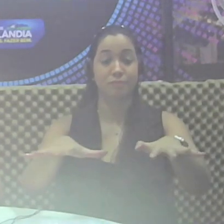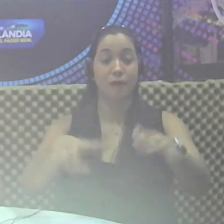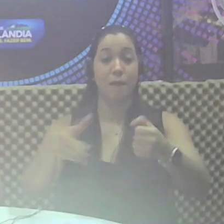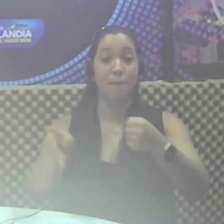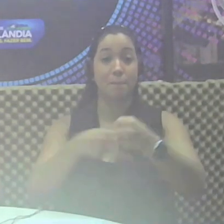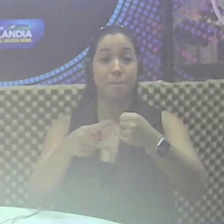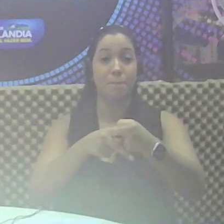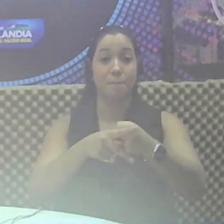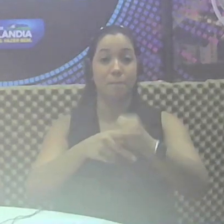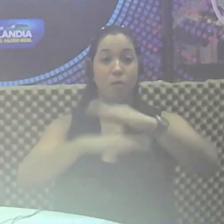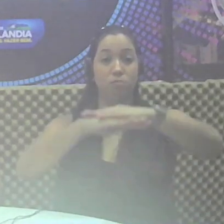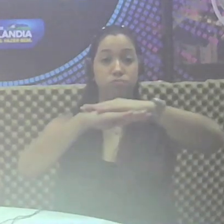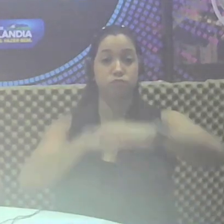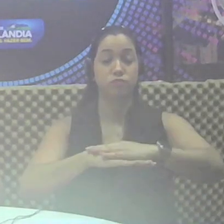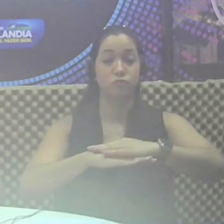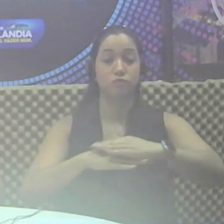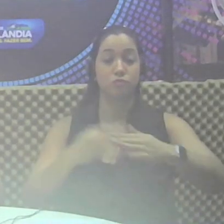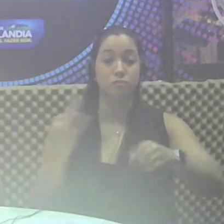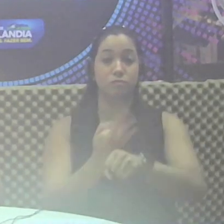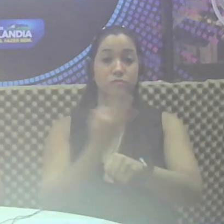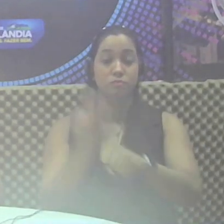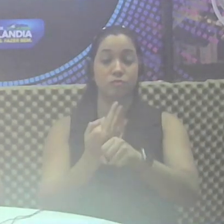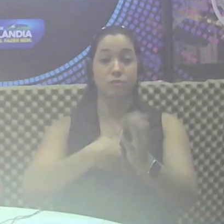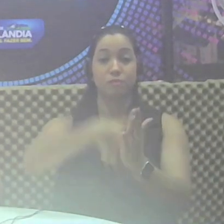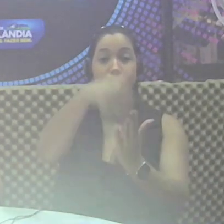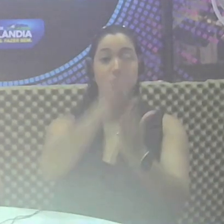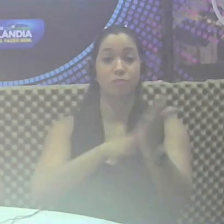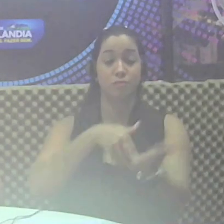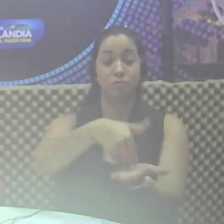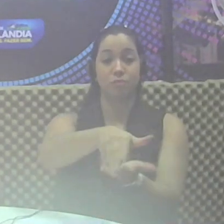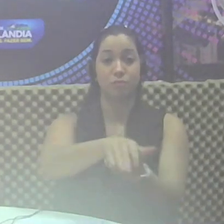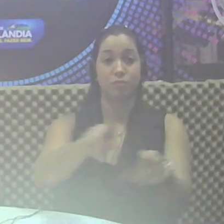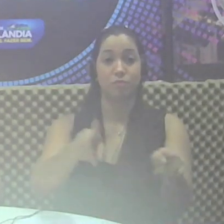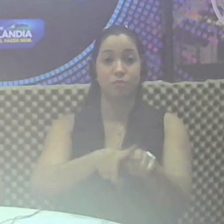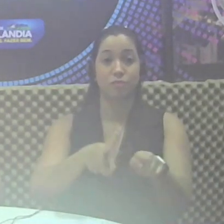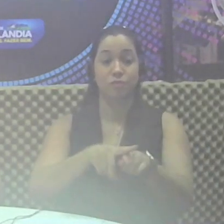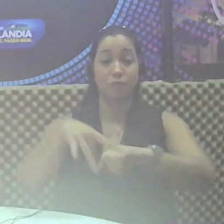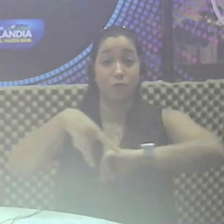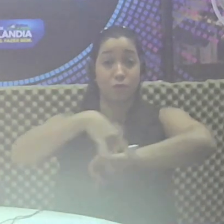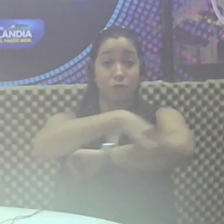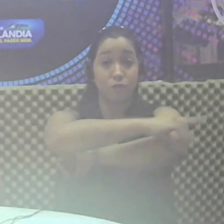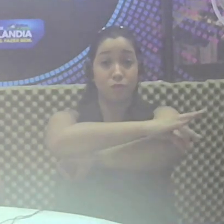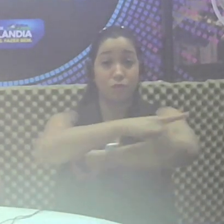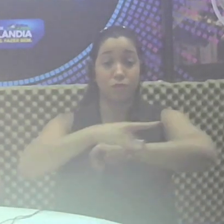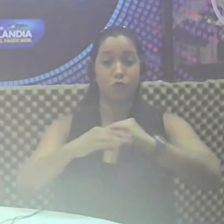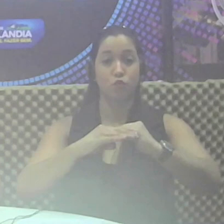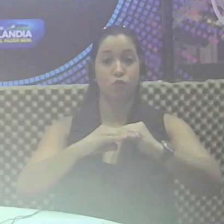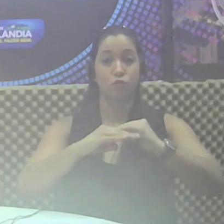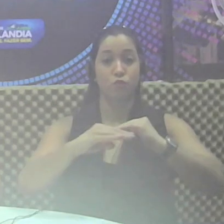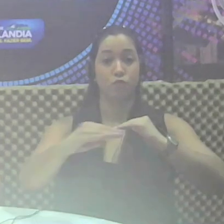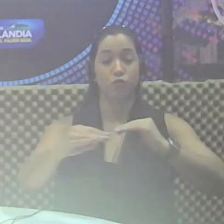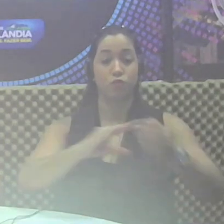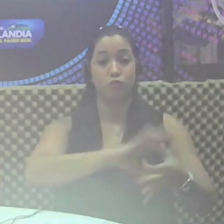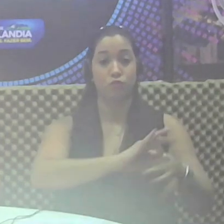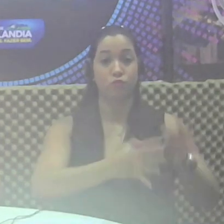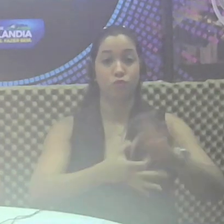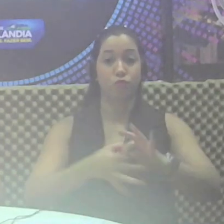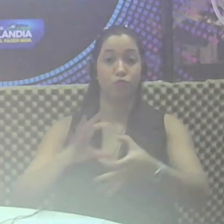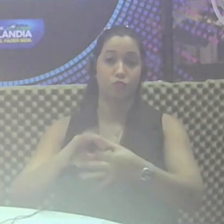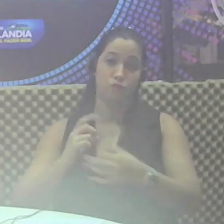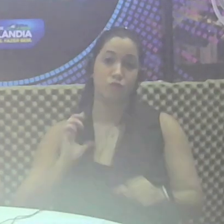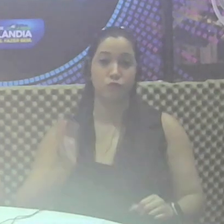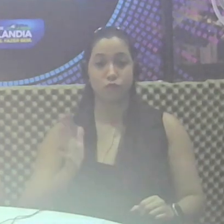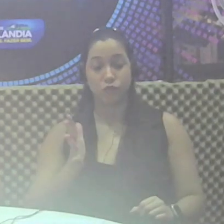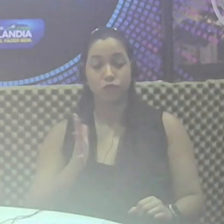aterro e contenção, retoque na sinalização, arremate de asfalto, prolongamento das redes de drenagem existentes